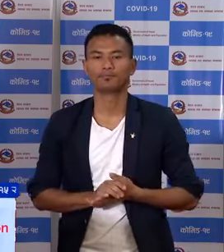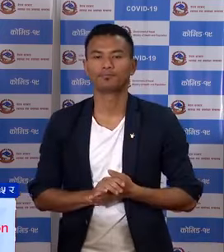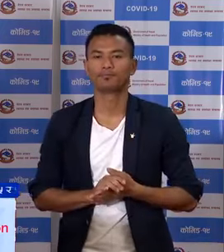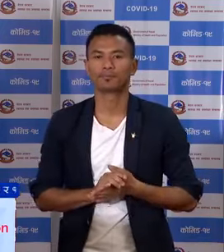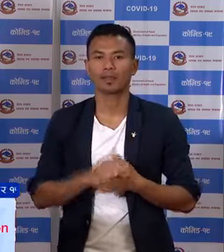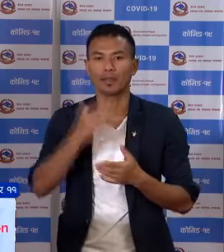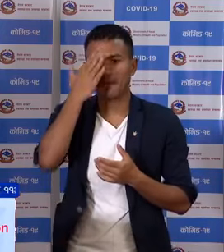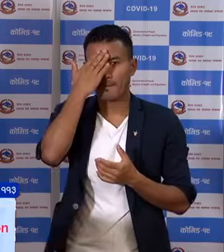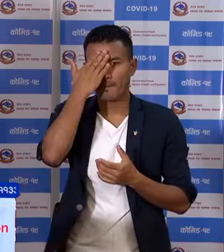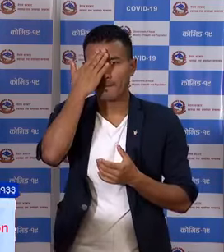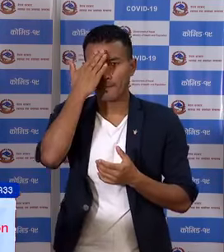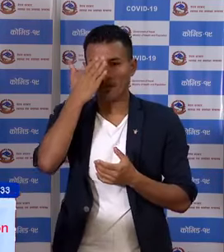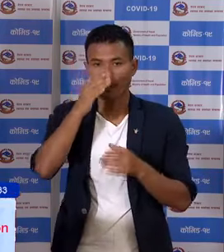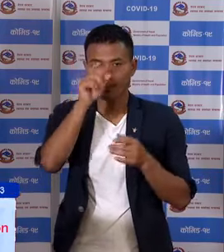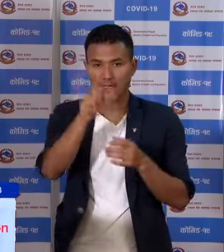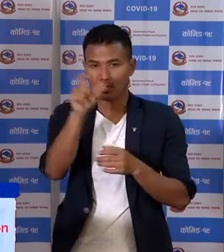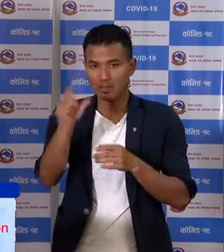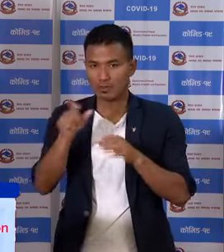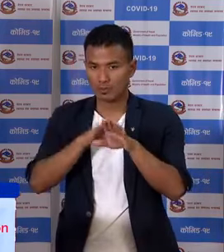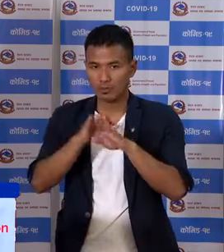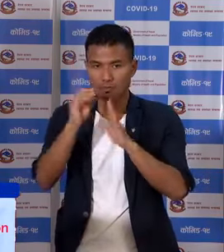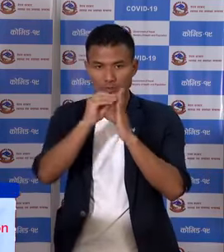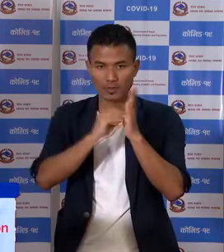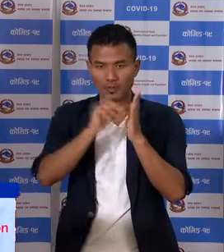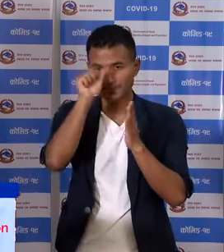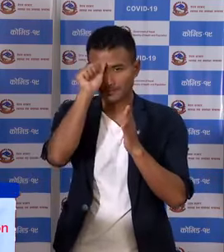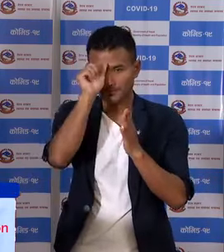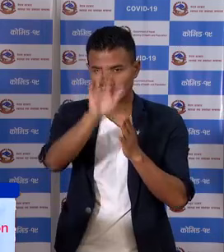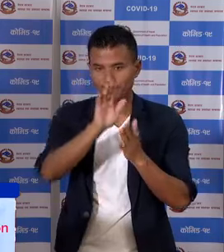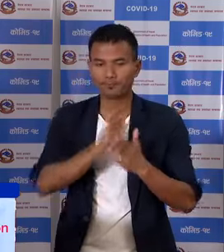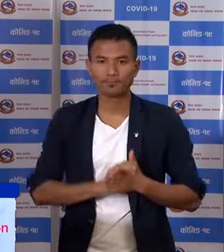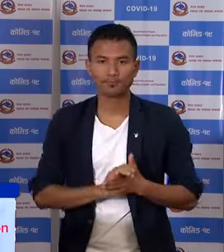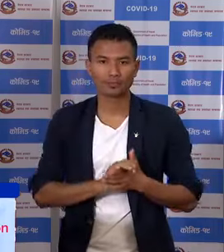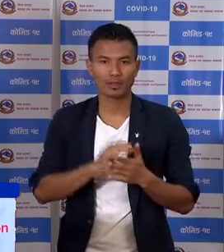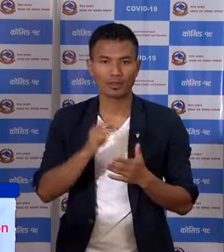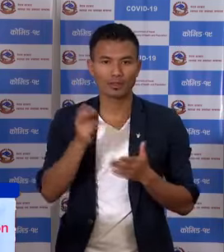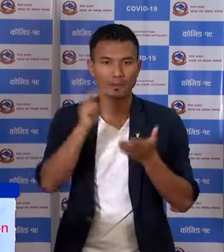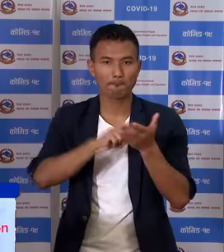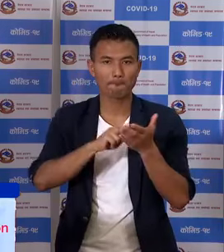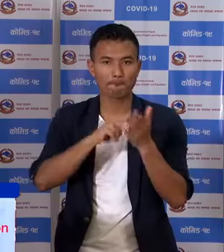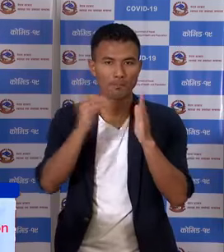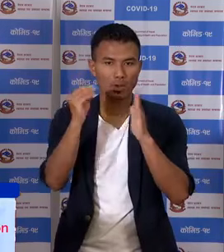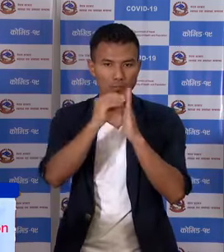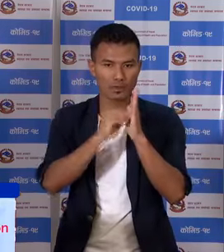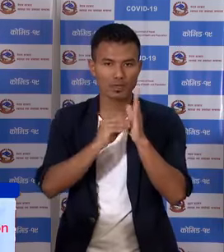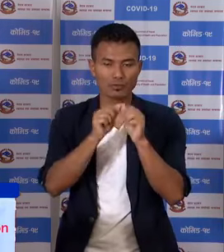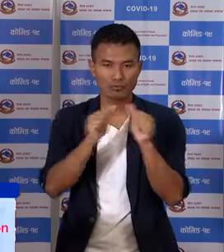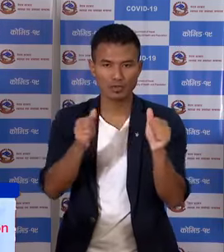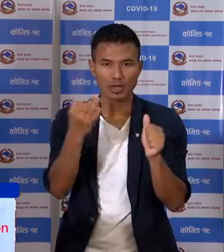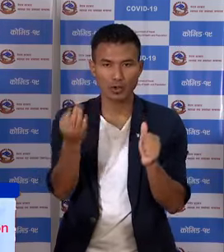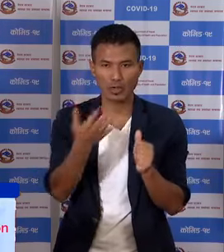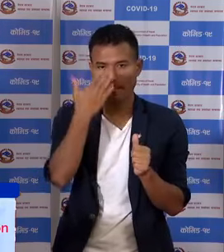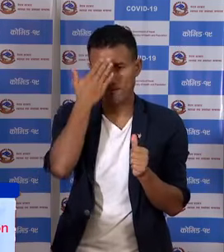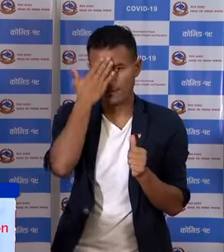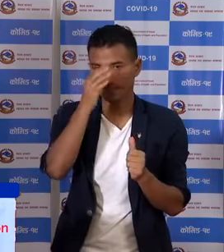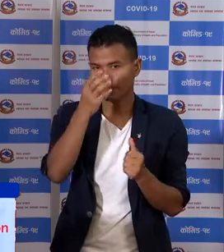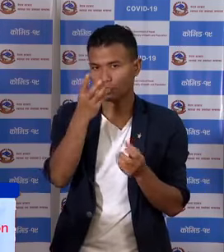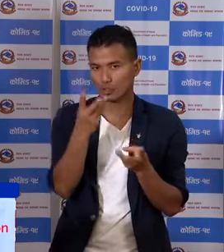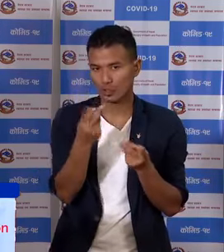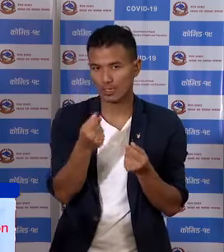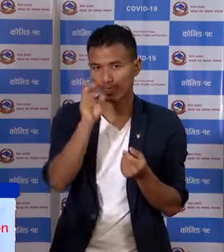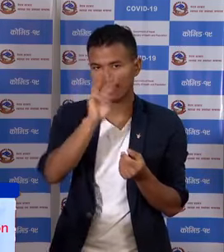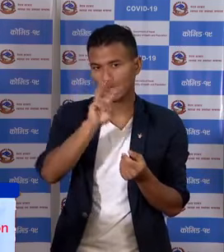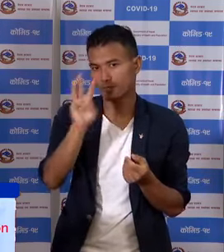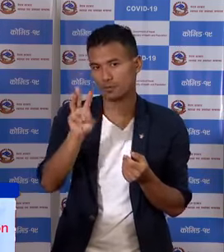संक्रमित वेक्तिहरू को विवरन दिन चाहांछू। पछिलो अपडेट अनुशार नया संक्रमित को संख्या